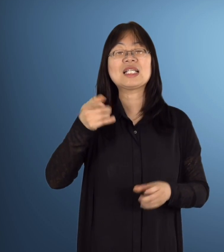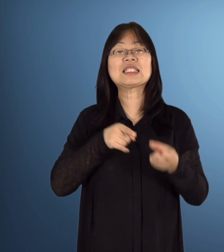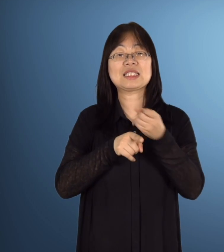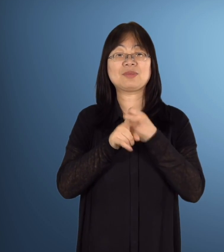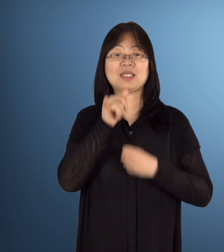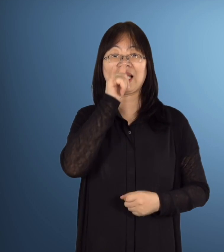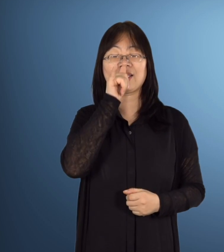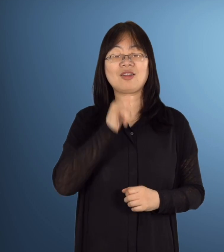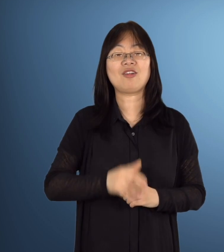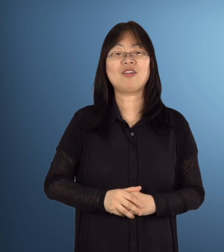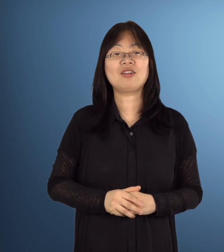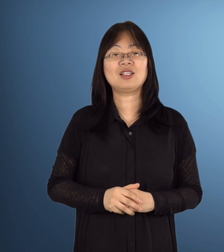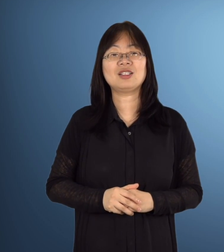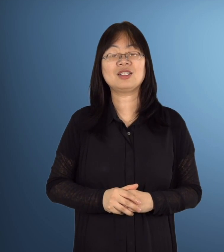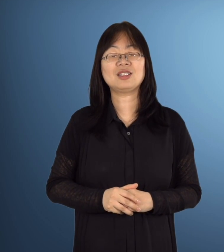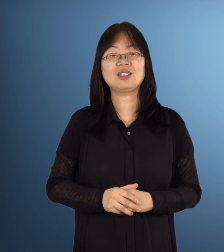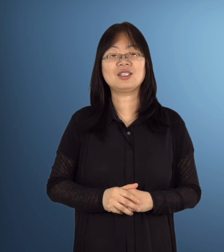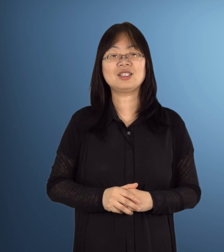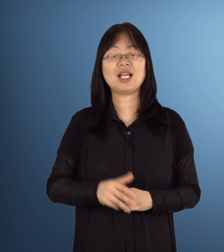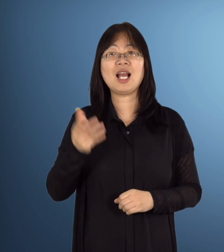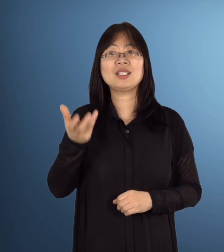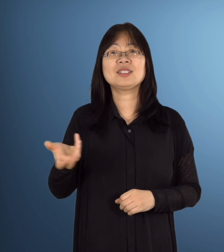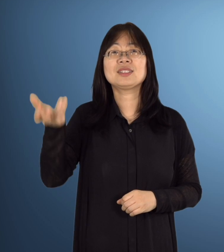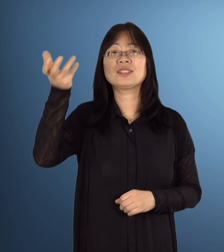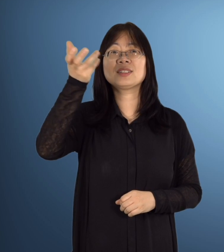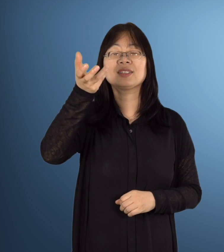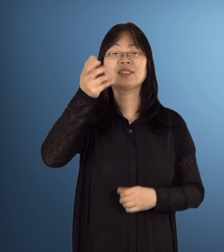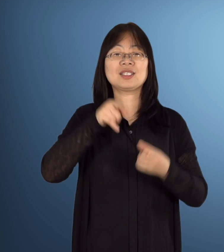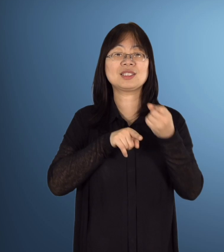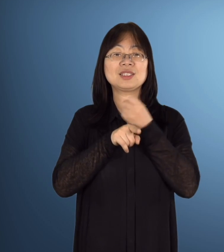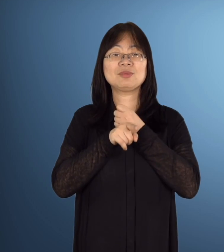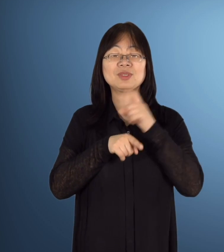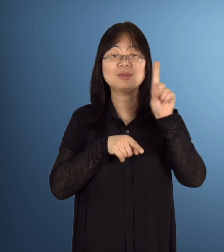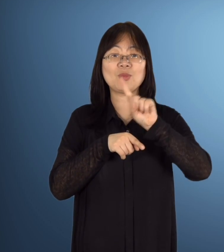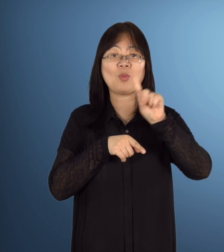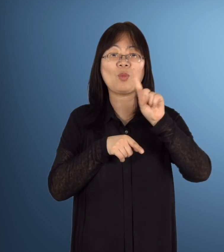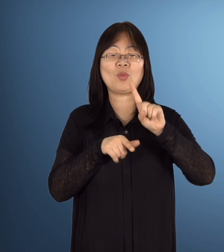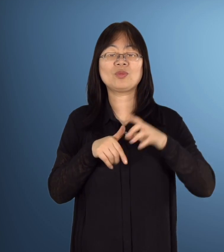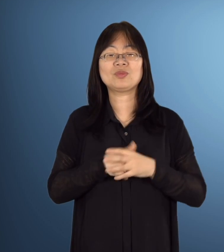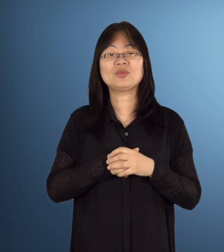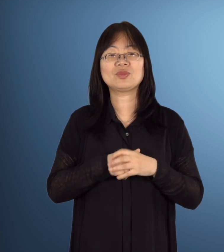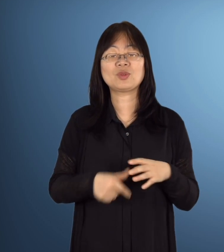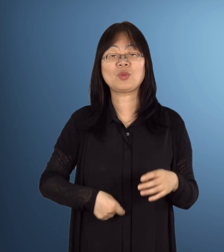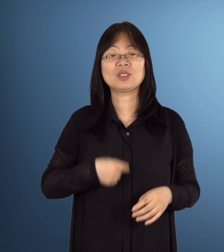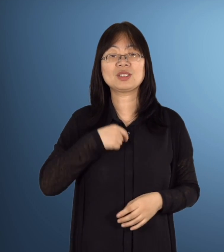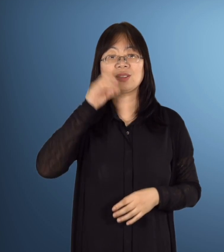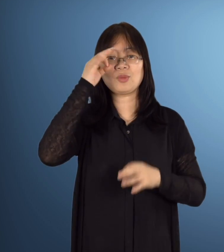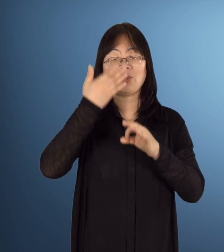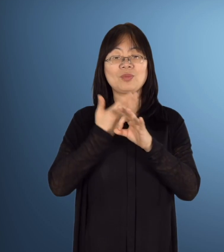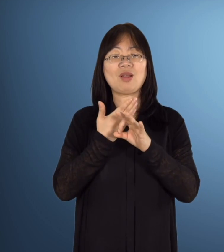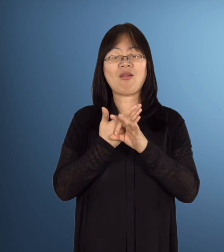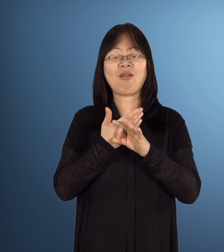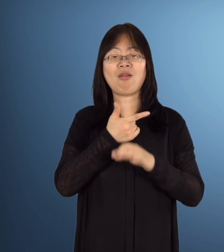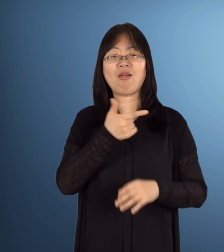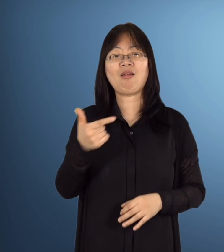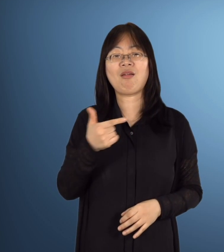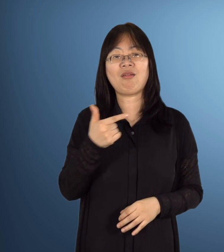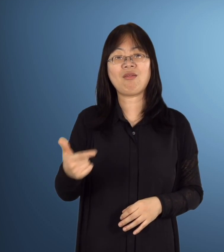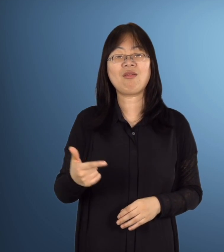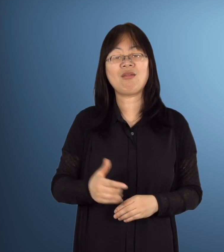개념이 있어요. 근데 이 들어 올리다라는 개념이 사실상